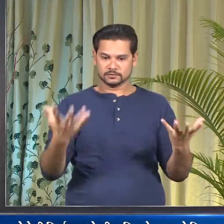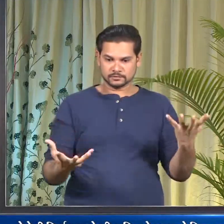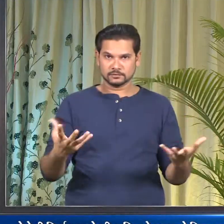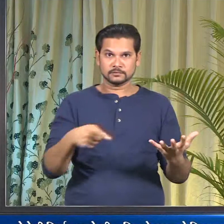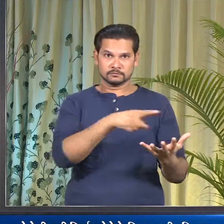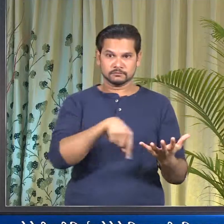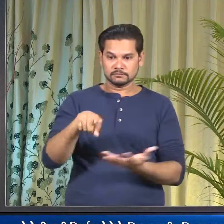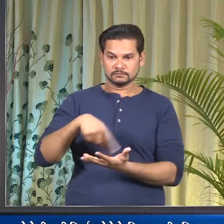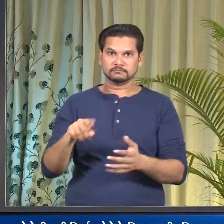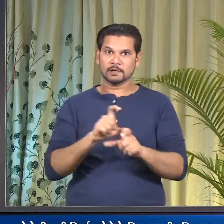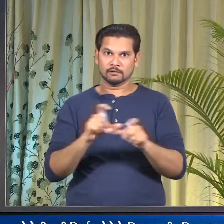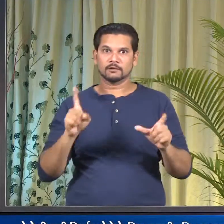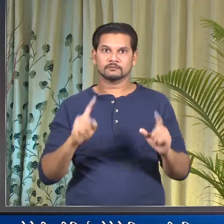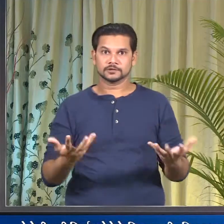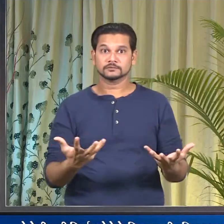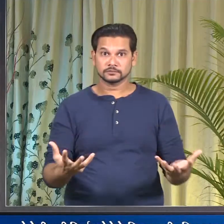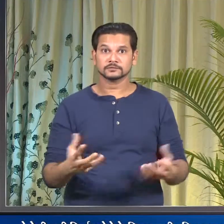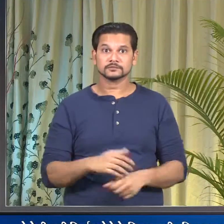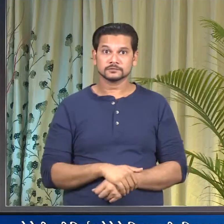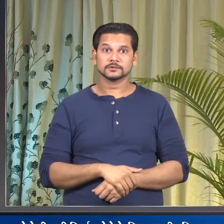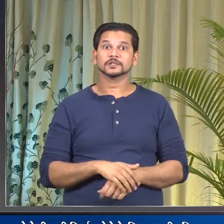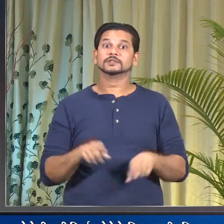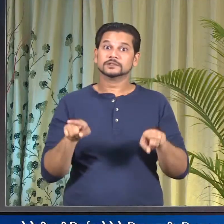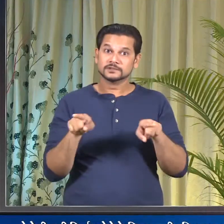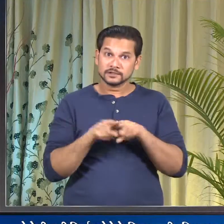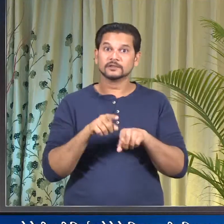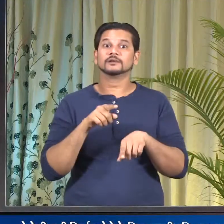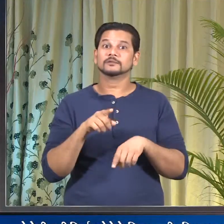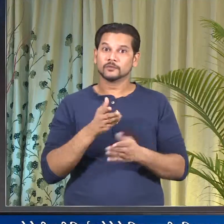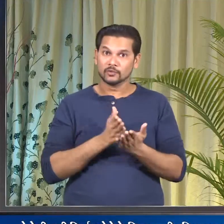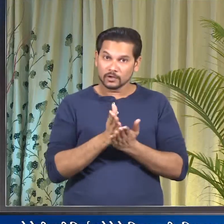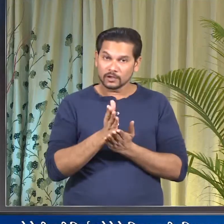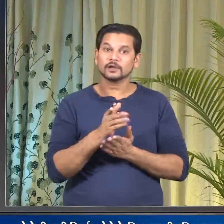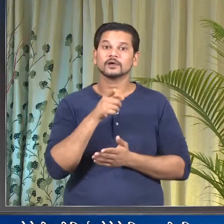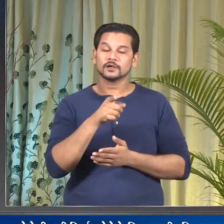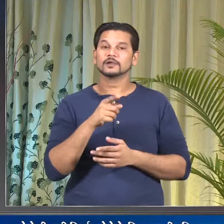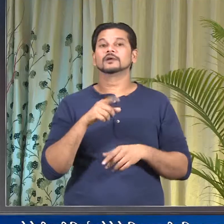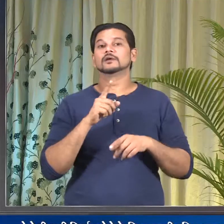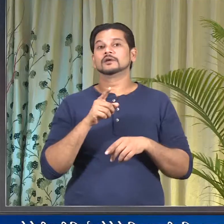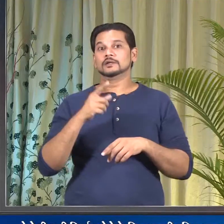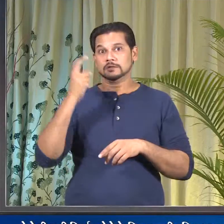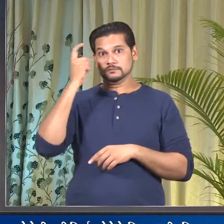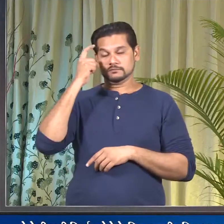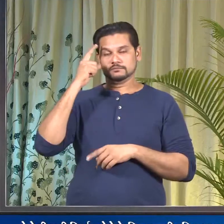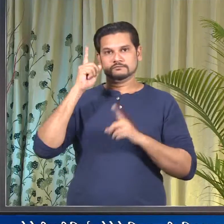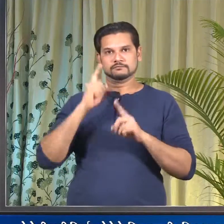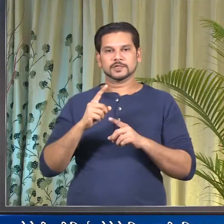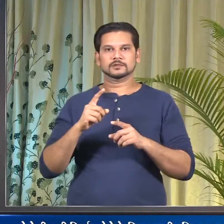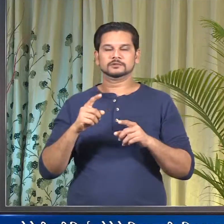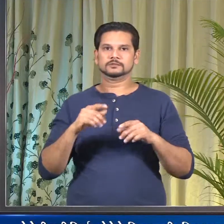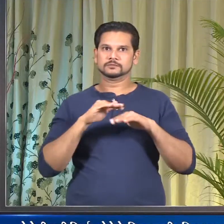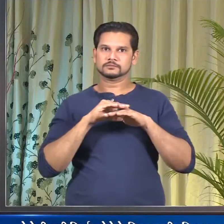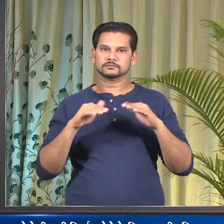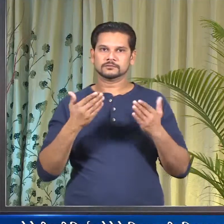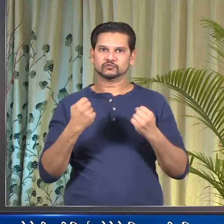चाहिए ऐसे ही सही निर्णे लेने के लिए हमारी बुद्धी एकाग्र हो मन संतुलित